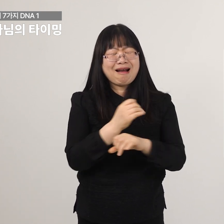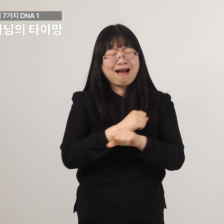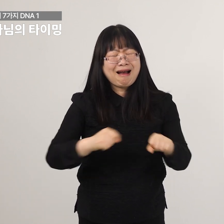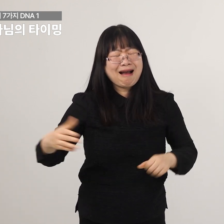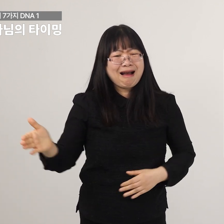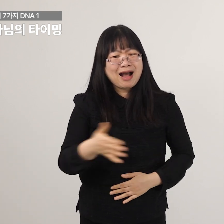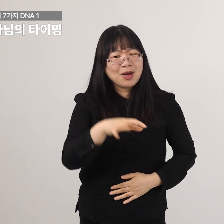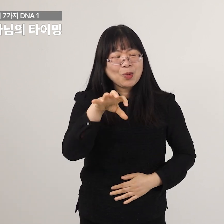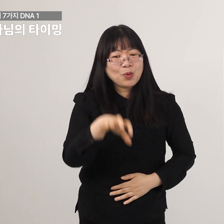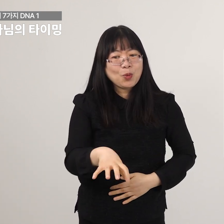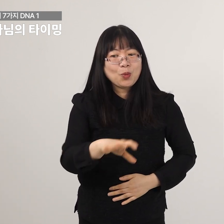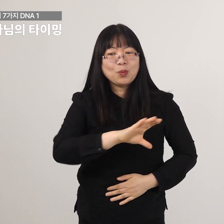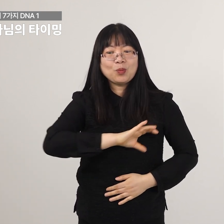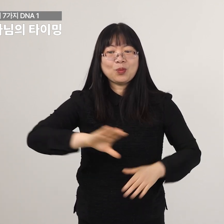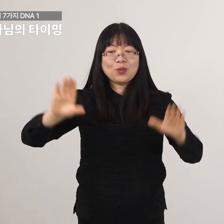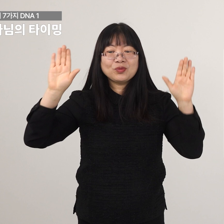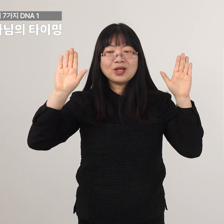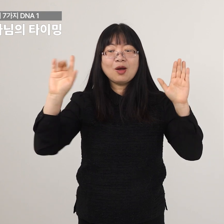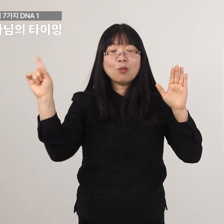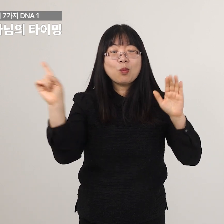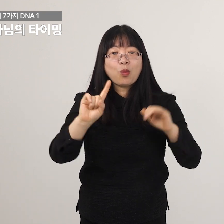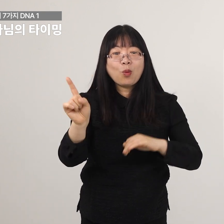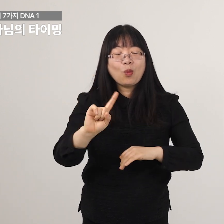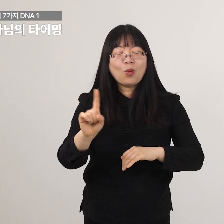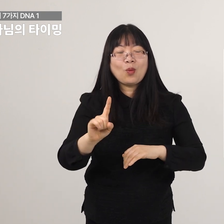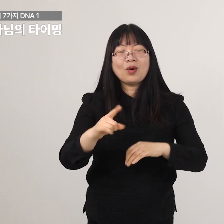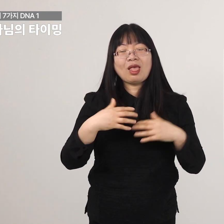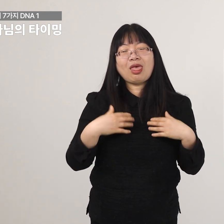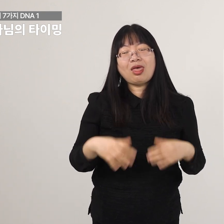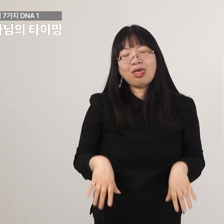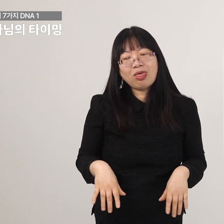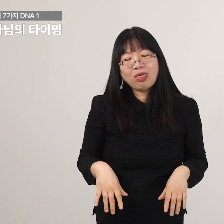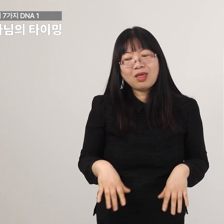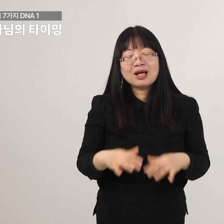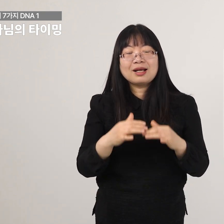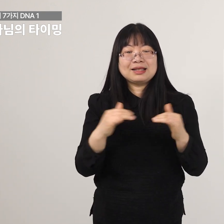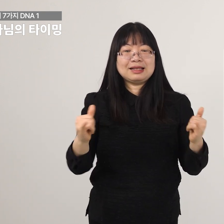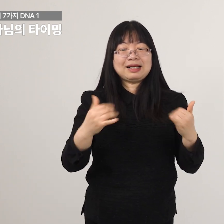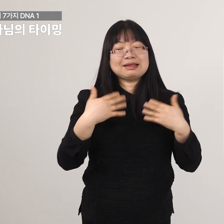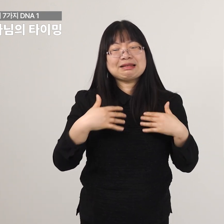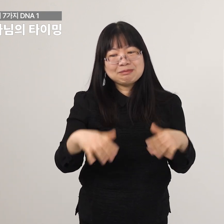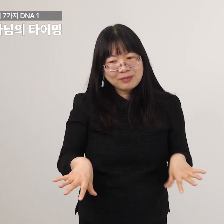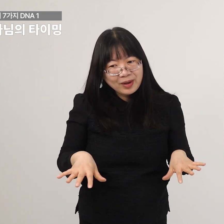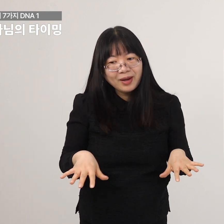광야에서 모세가 뭐 한 거예요? 힘 뺀 거예요.